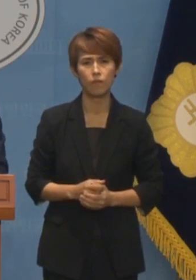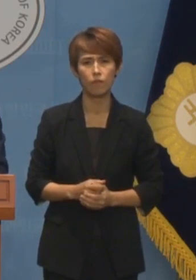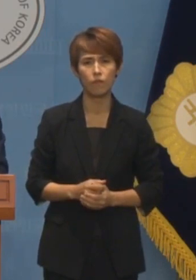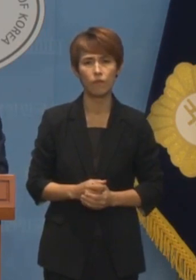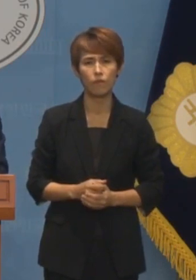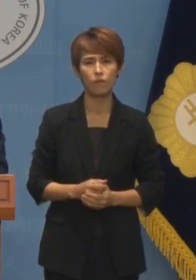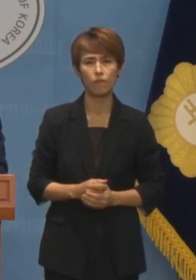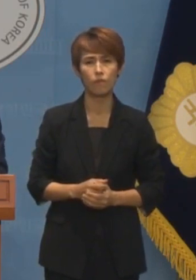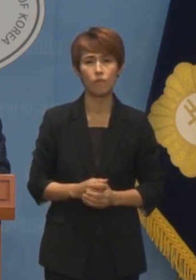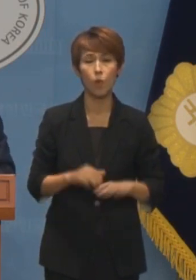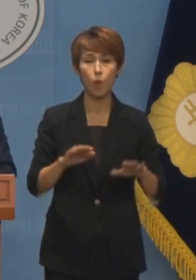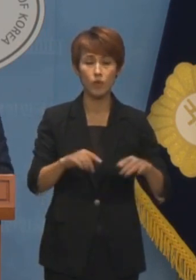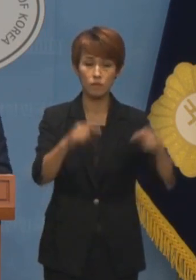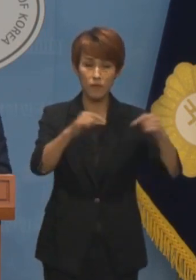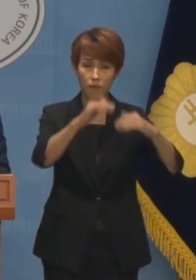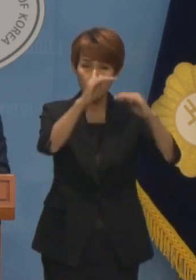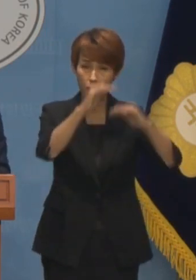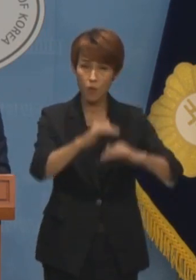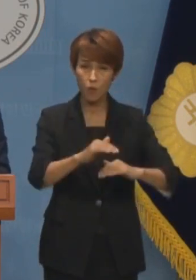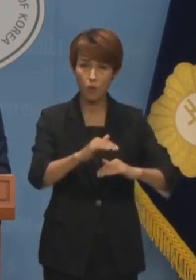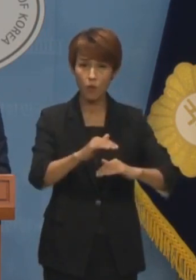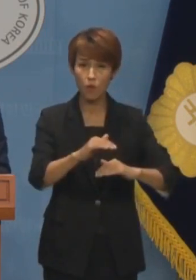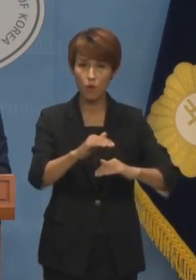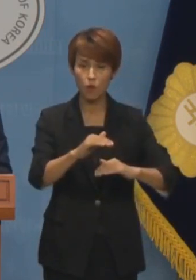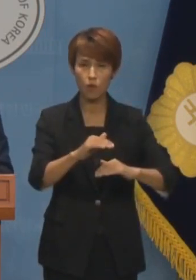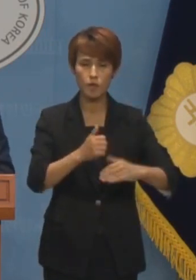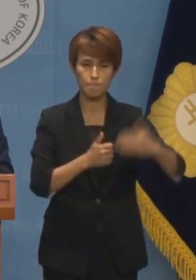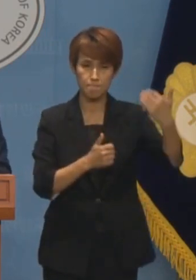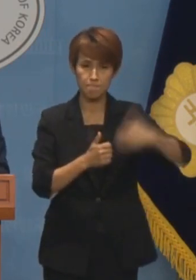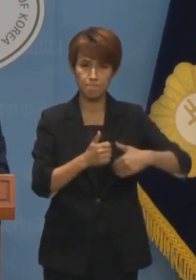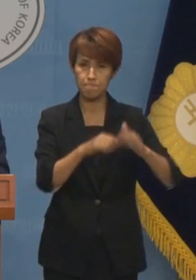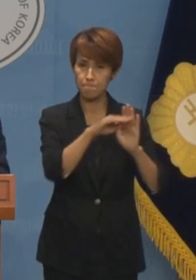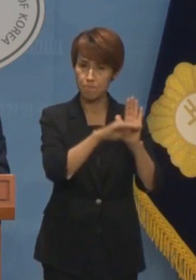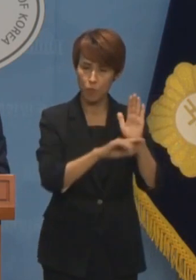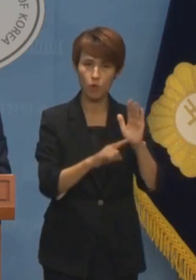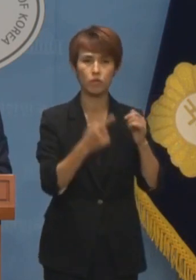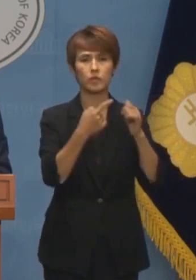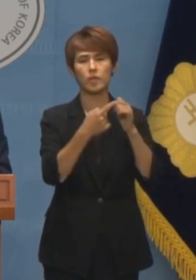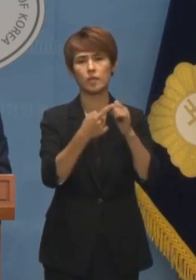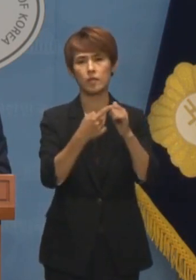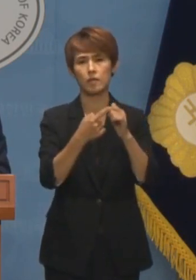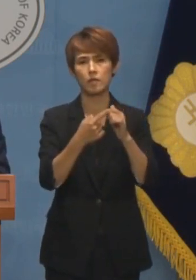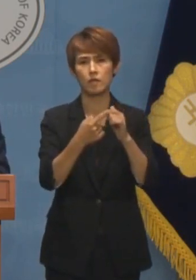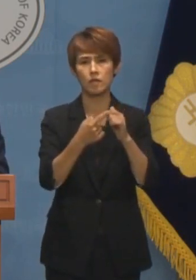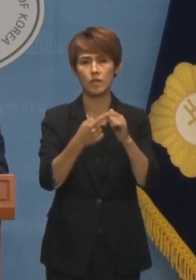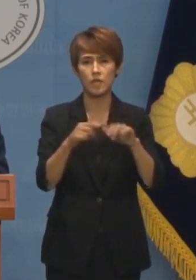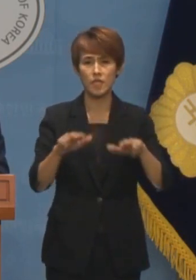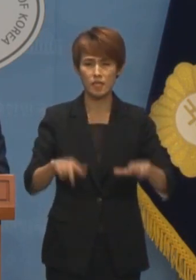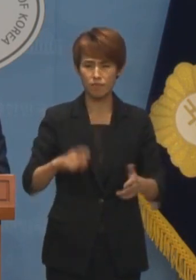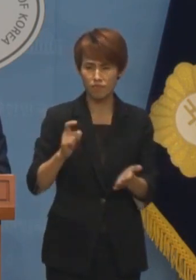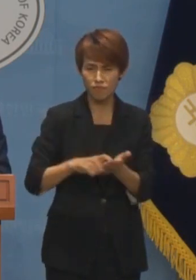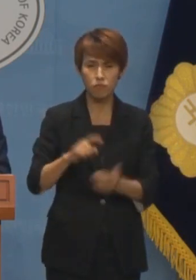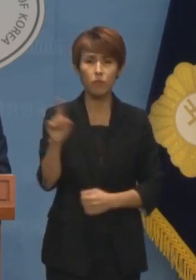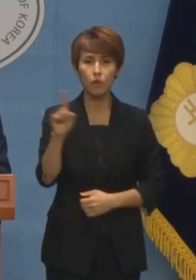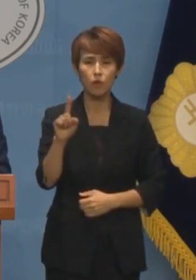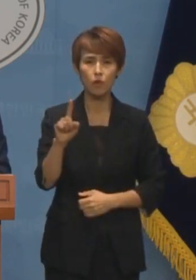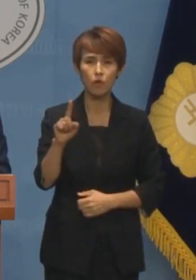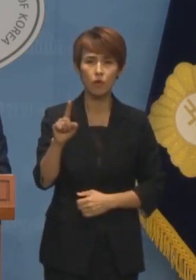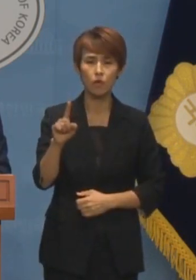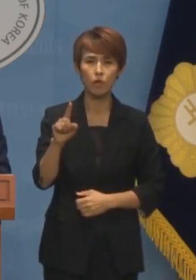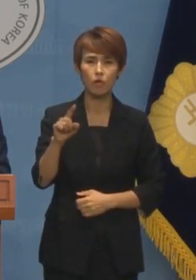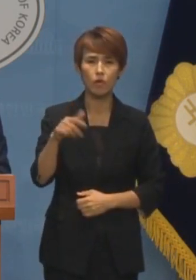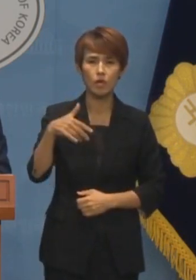오늘 현장 간담회에서 나온 요구사항을 정리하자면, 첫째, 당장 시급한 것은